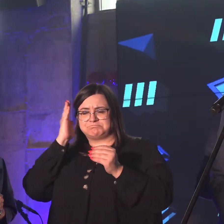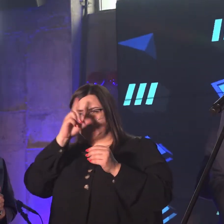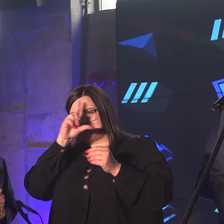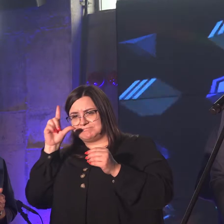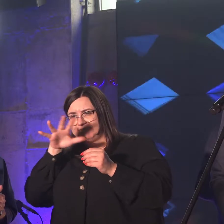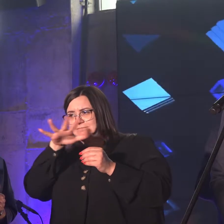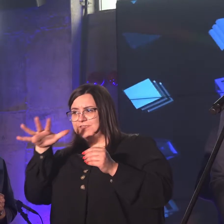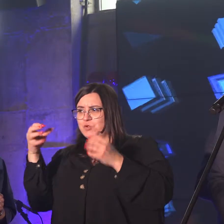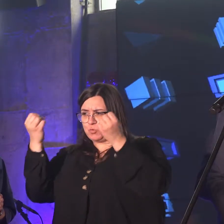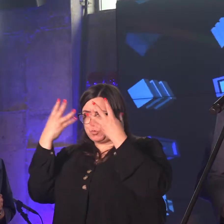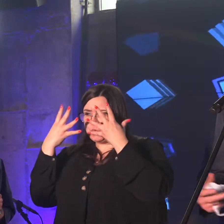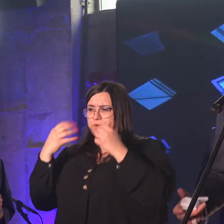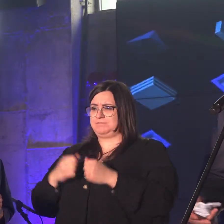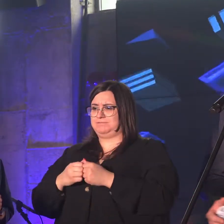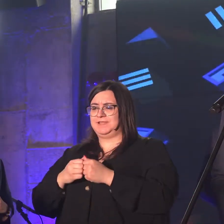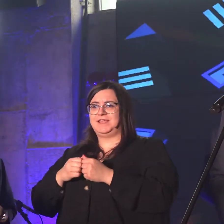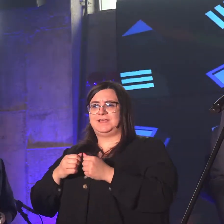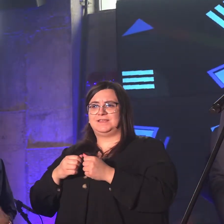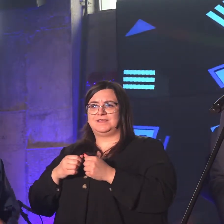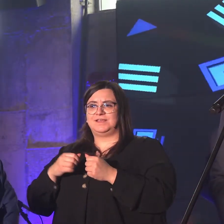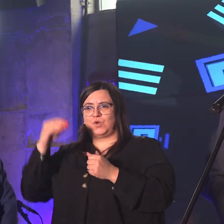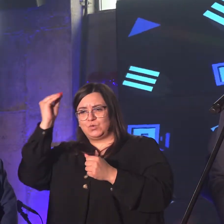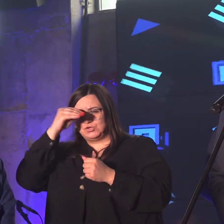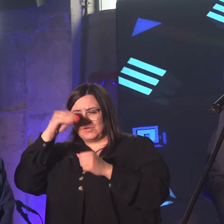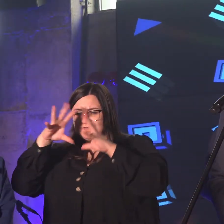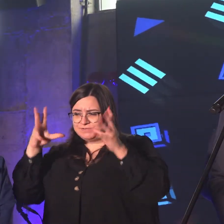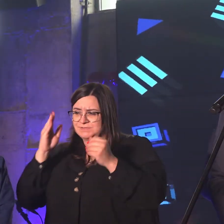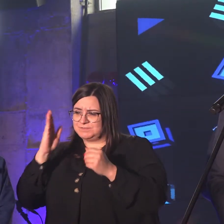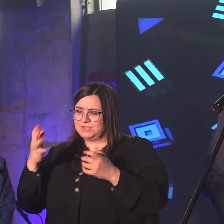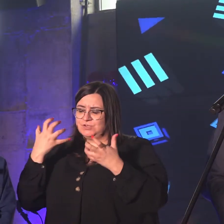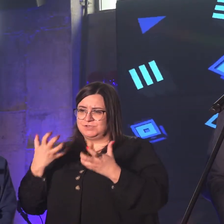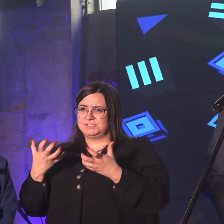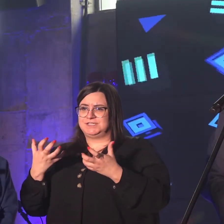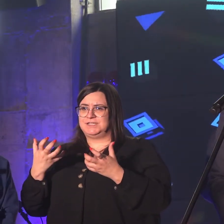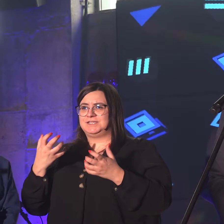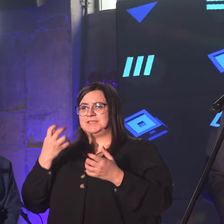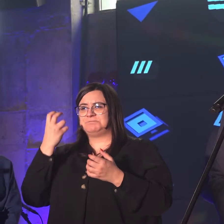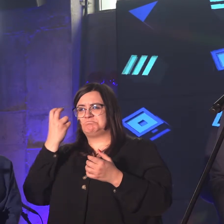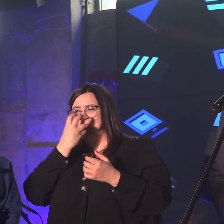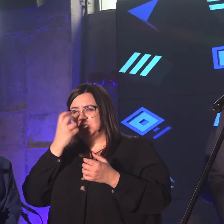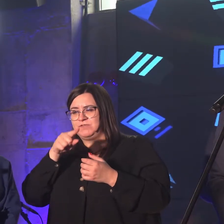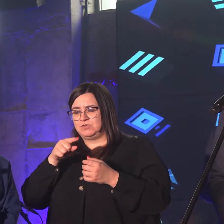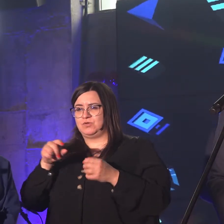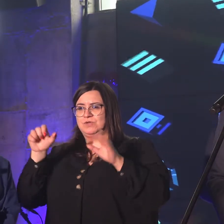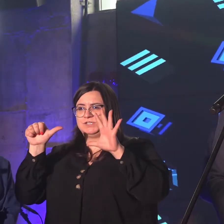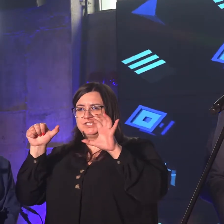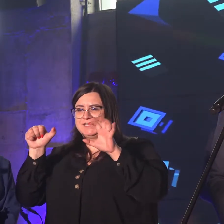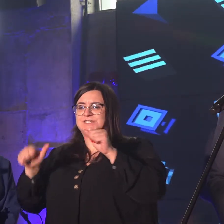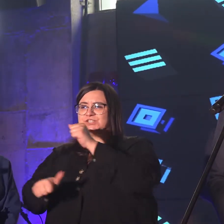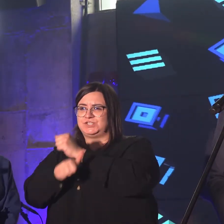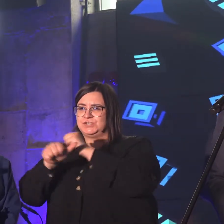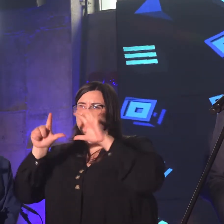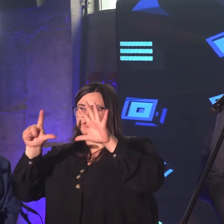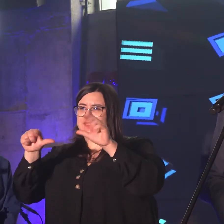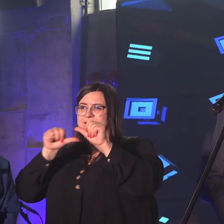ludzie kultury, sztuki, uczniowie będą czerpać od tej pory inspirację. 667 lat